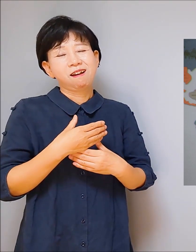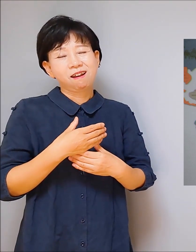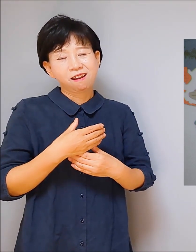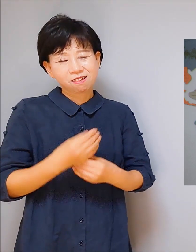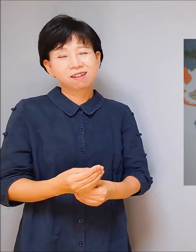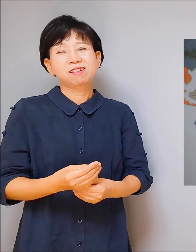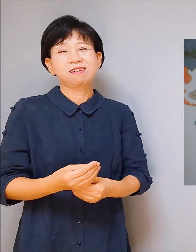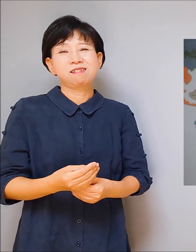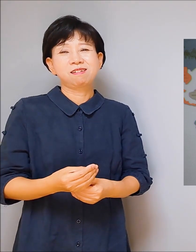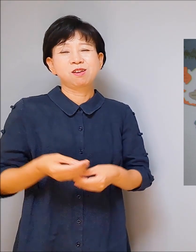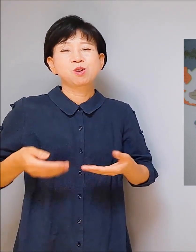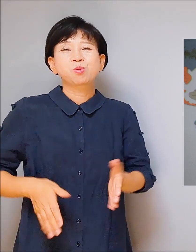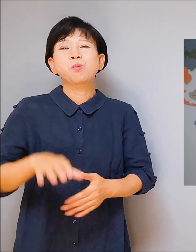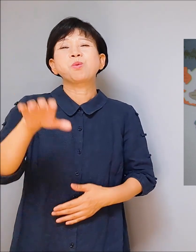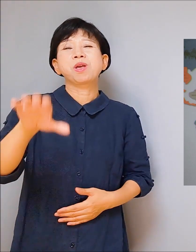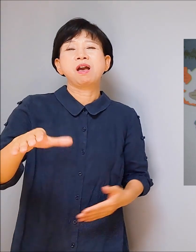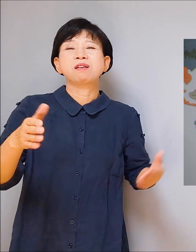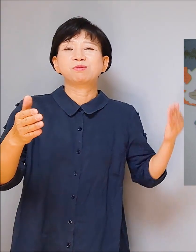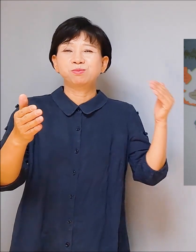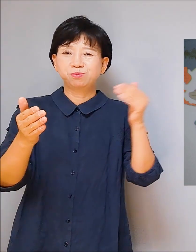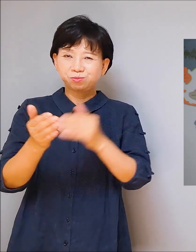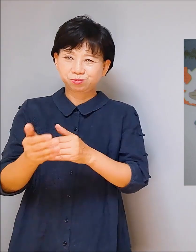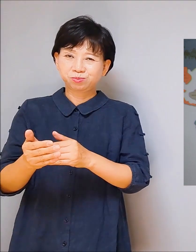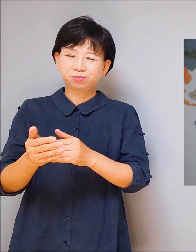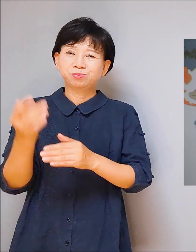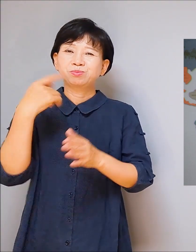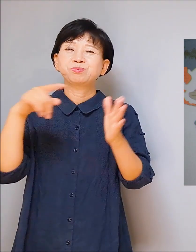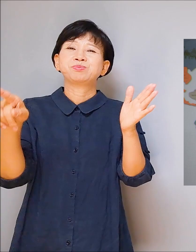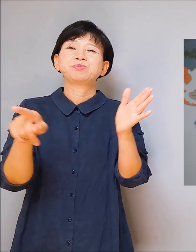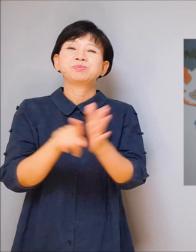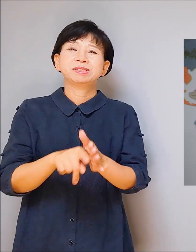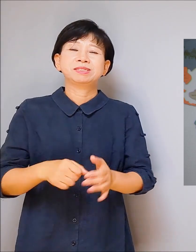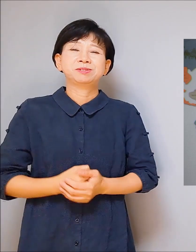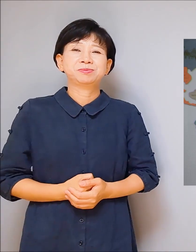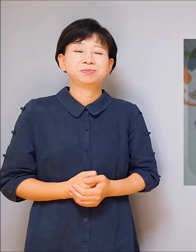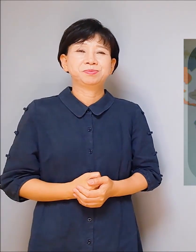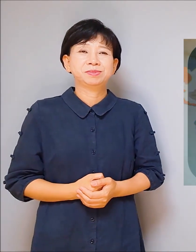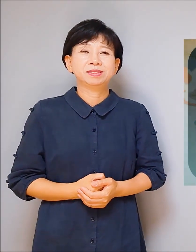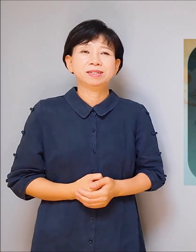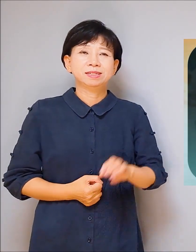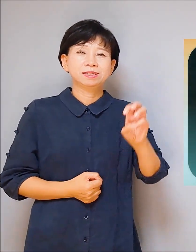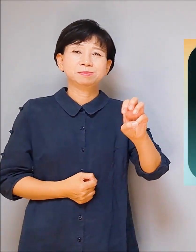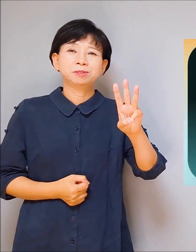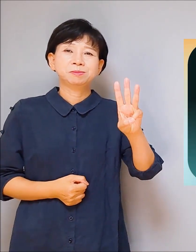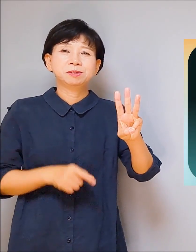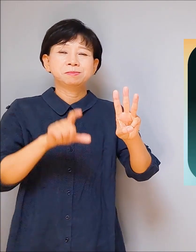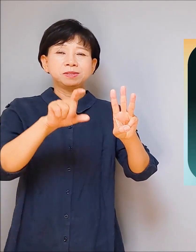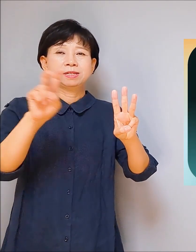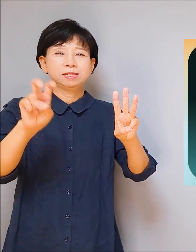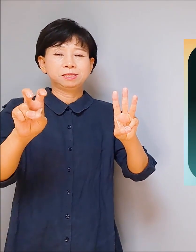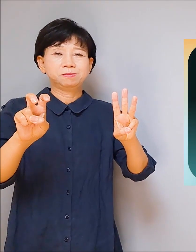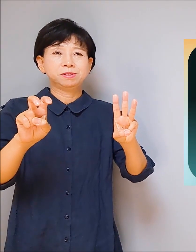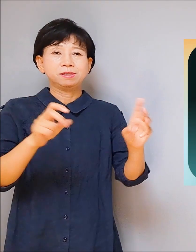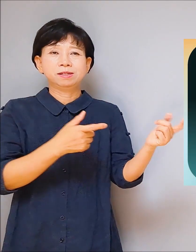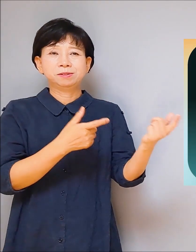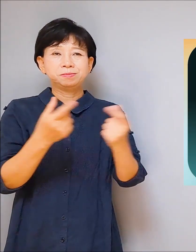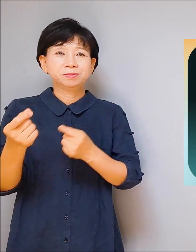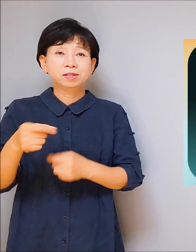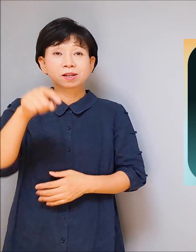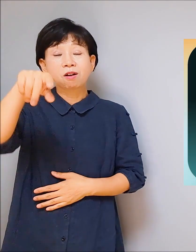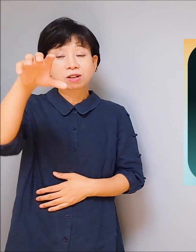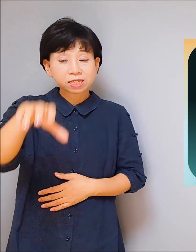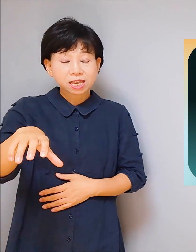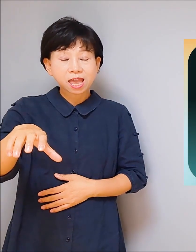고향 땅 가나안으로 돌아올 수 있게 해주신 줄 믿습니다. 20절 봅시다. 우리 한 절만 더.